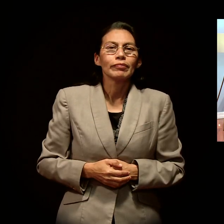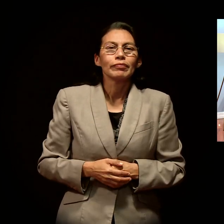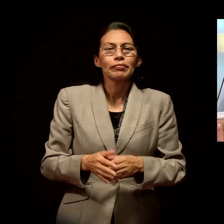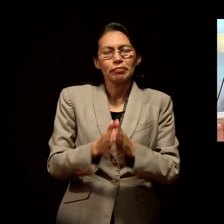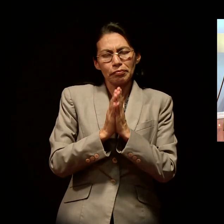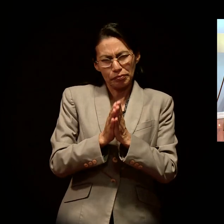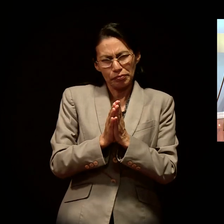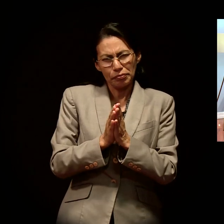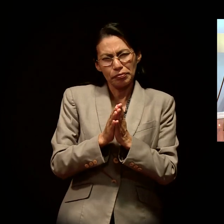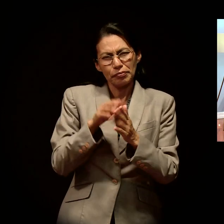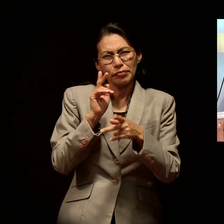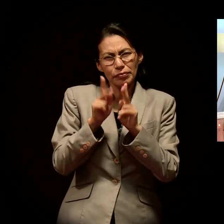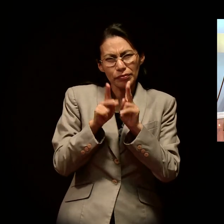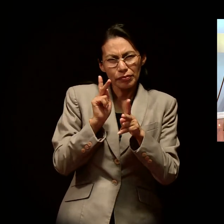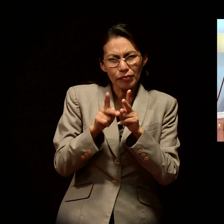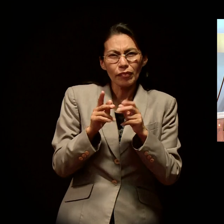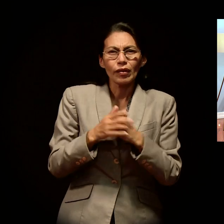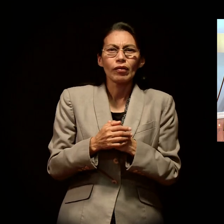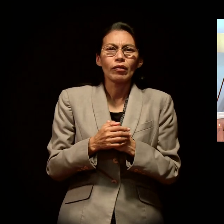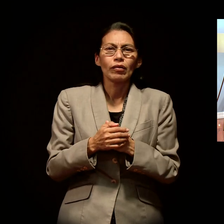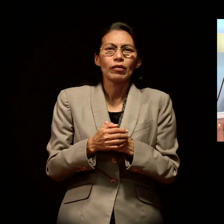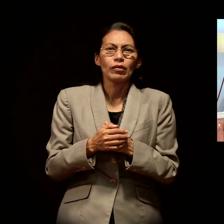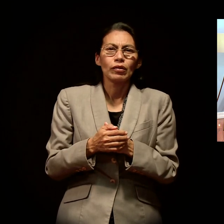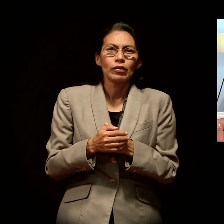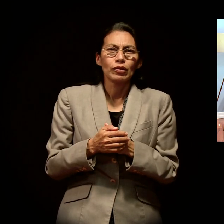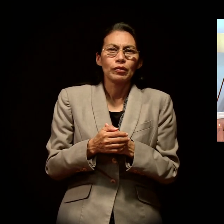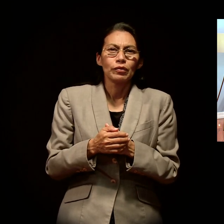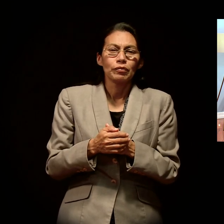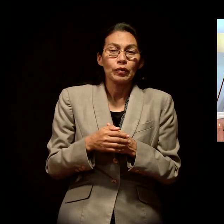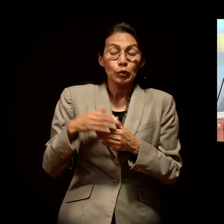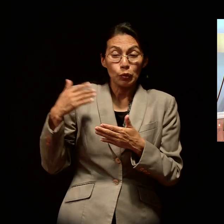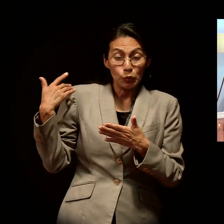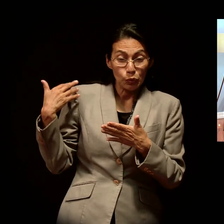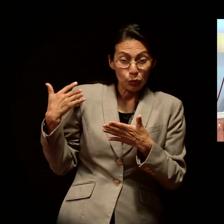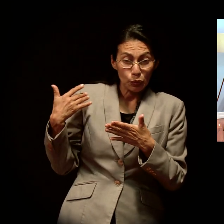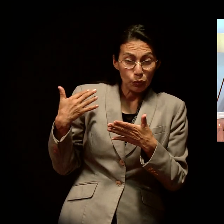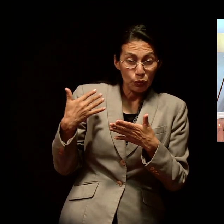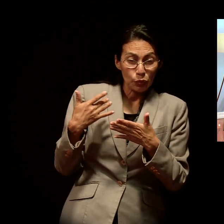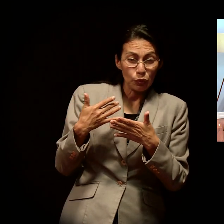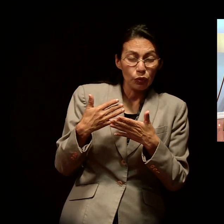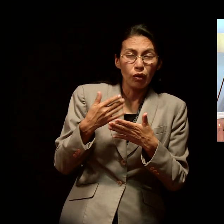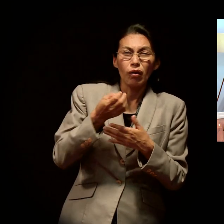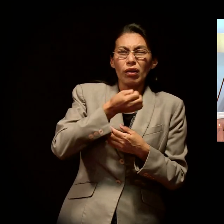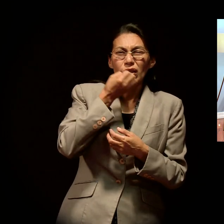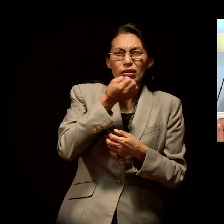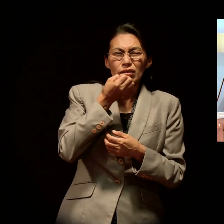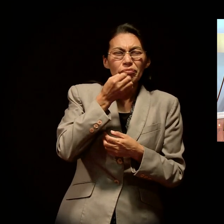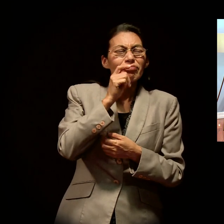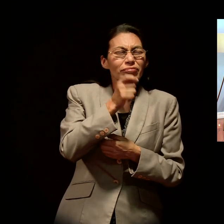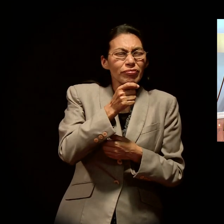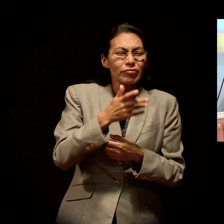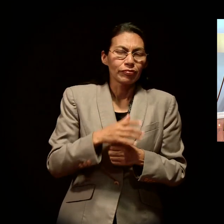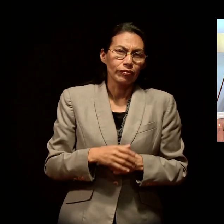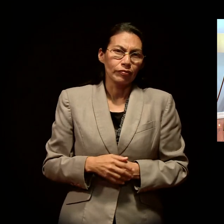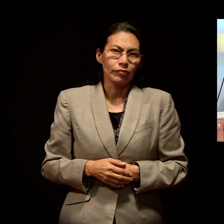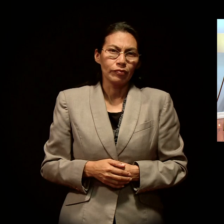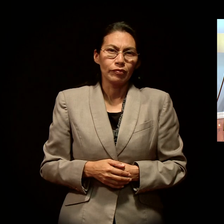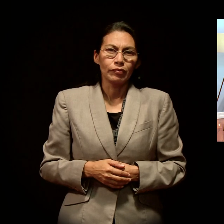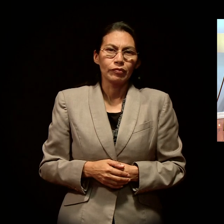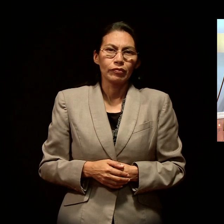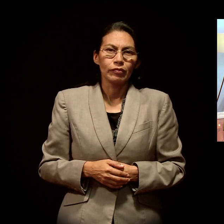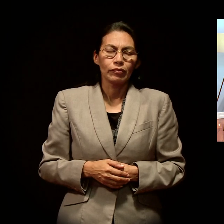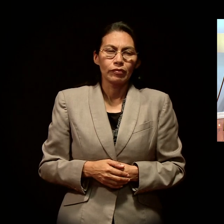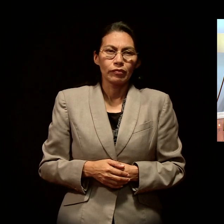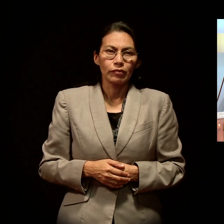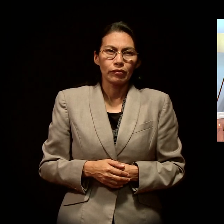pastor cuéntenos al paso del tiempo cómo ha llegado a hacer que ha llegado a hacer la oración para